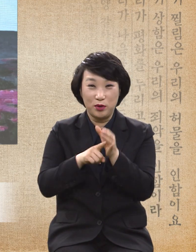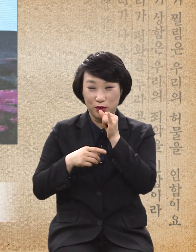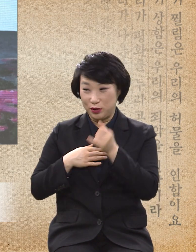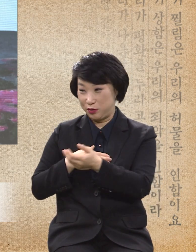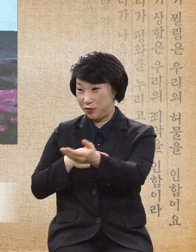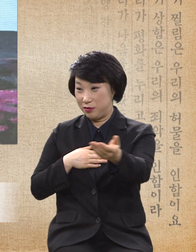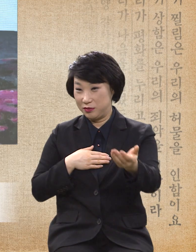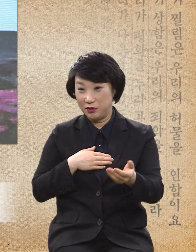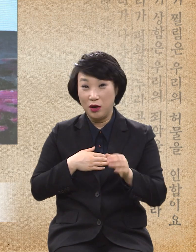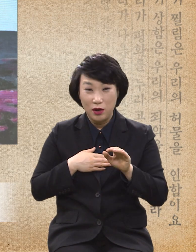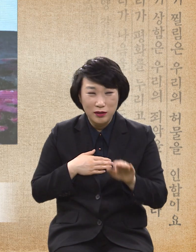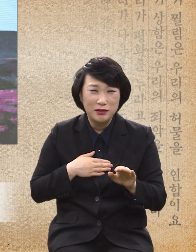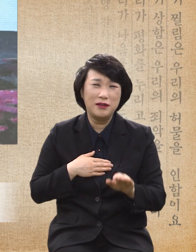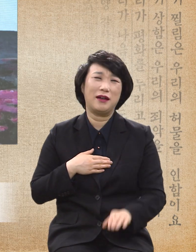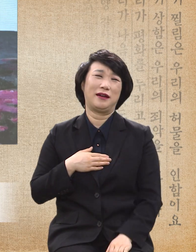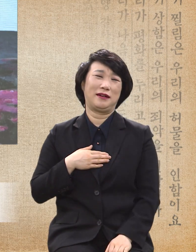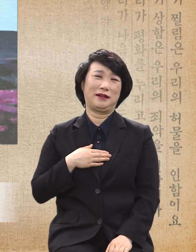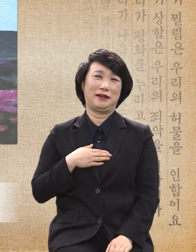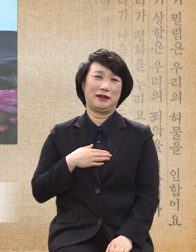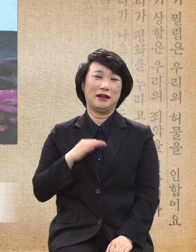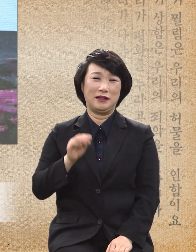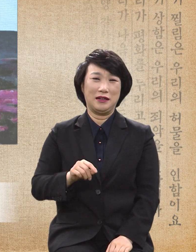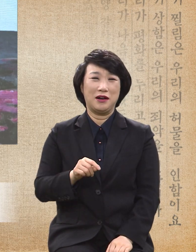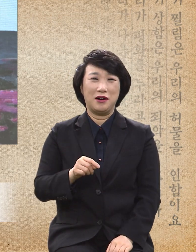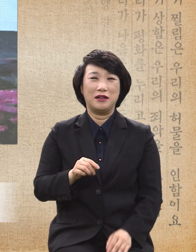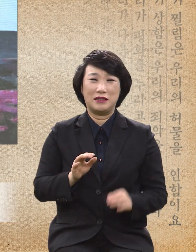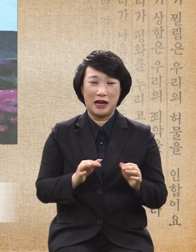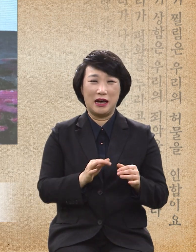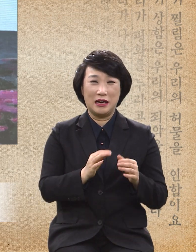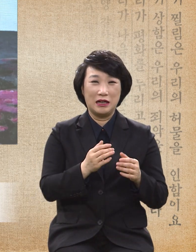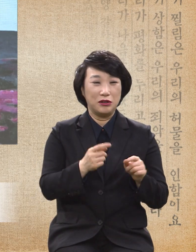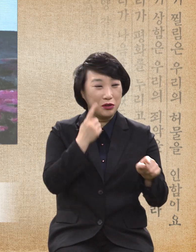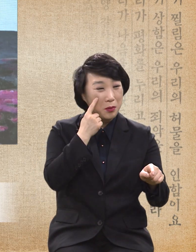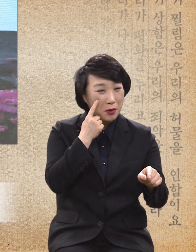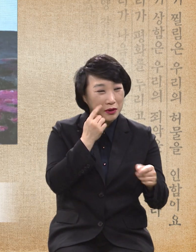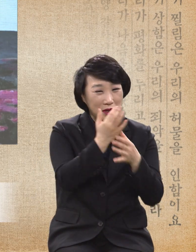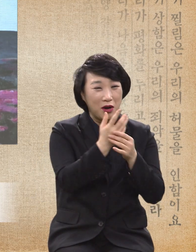믿어진다니까. 그런데 이보다